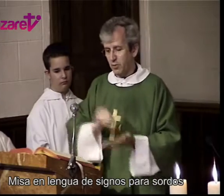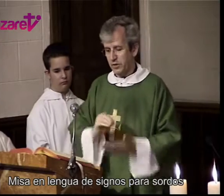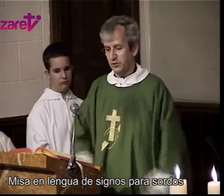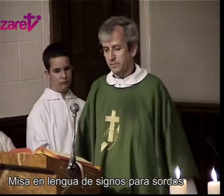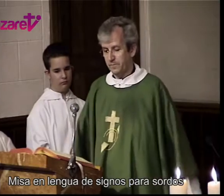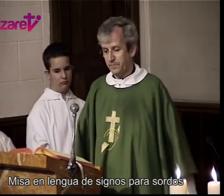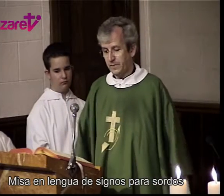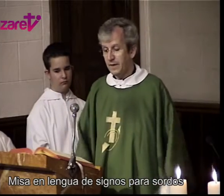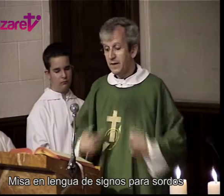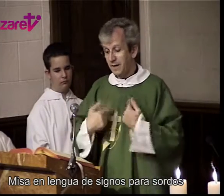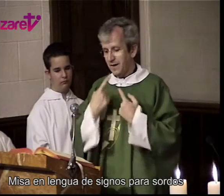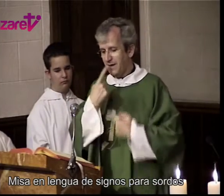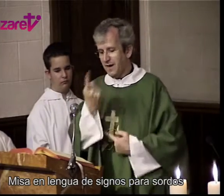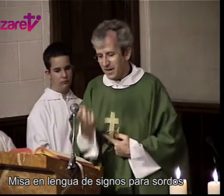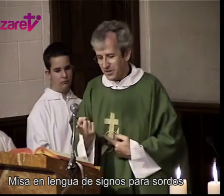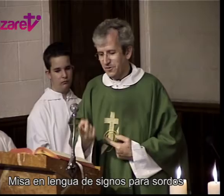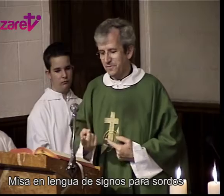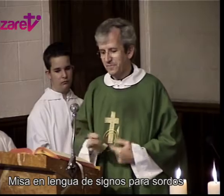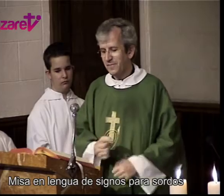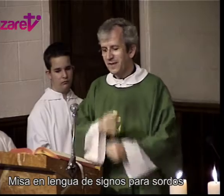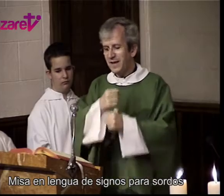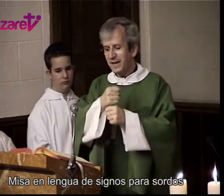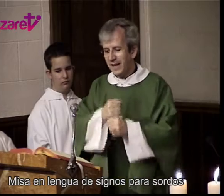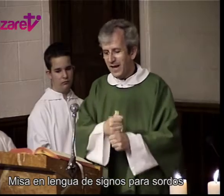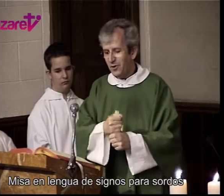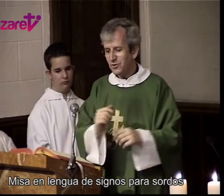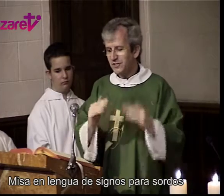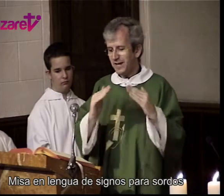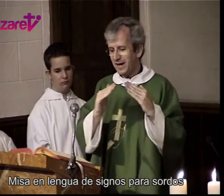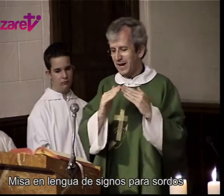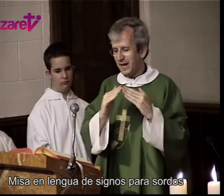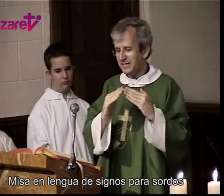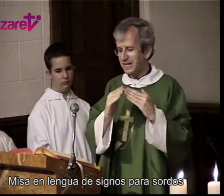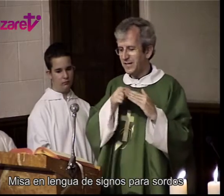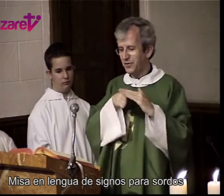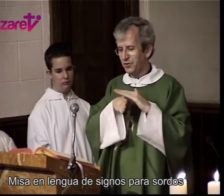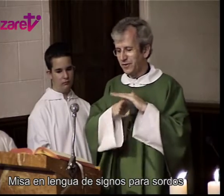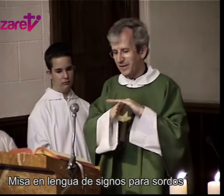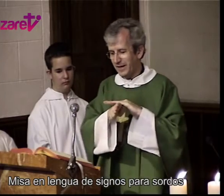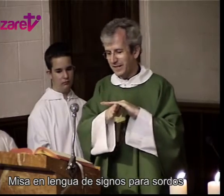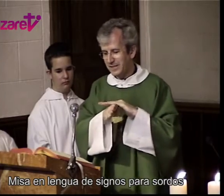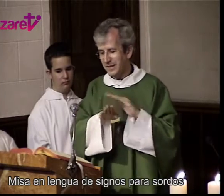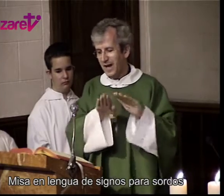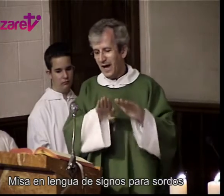repuesto. Y añadió: quedaos en la casa donde entréis